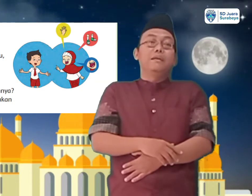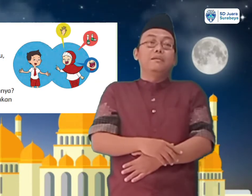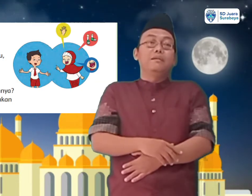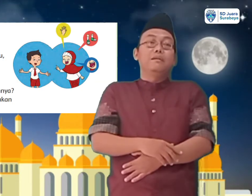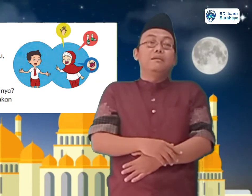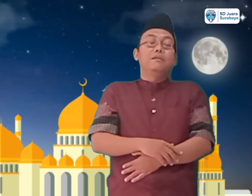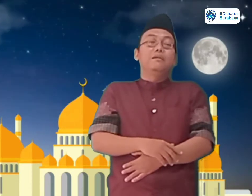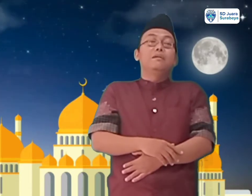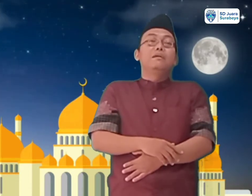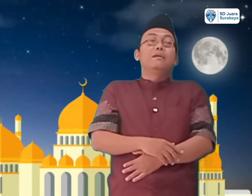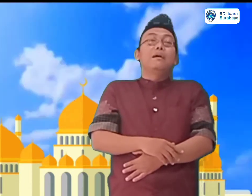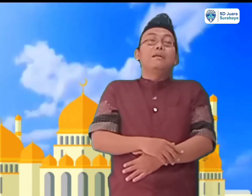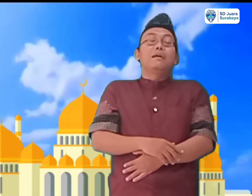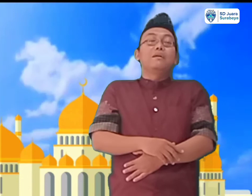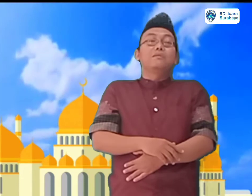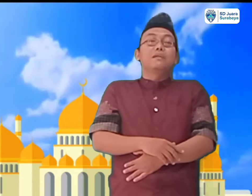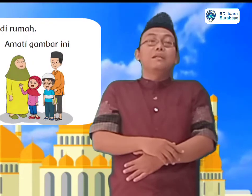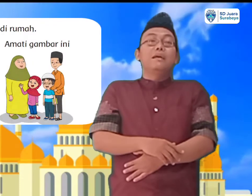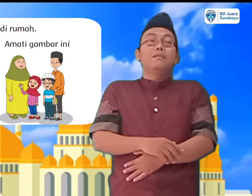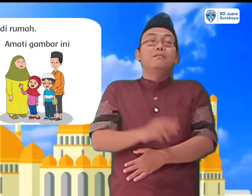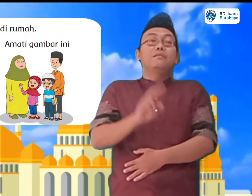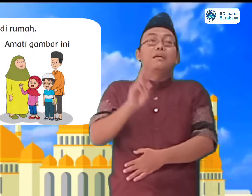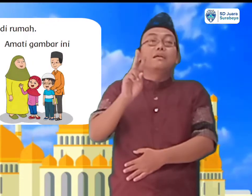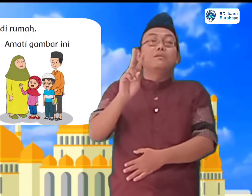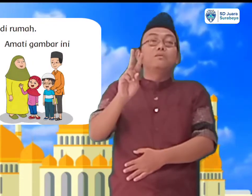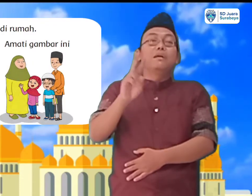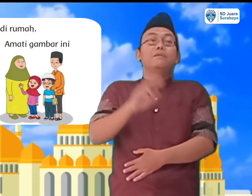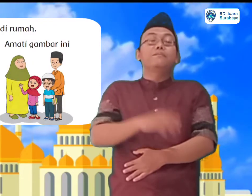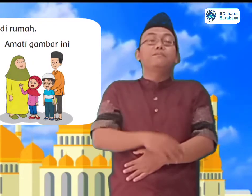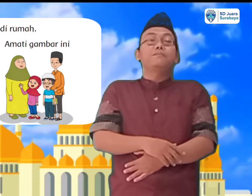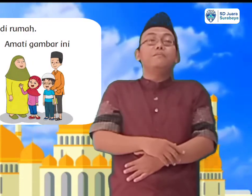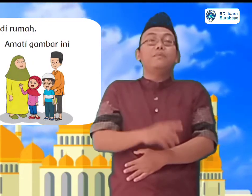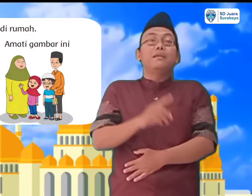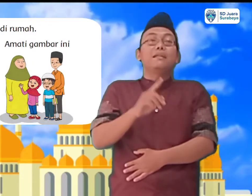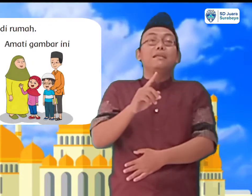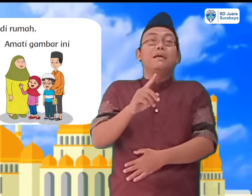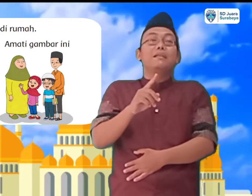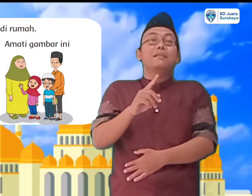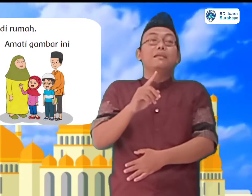Anak-anakku sekalian, yang kedua, lihat lingkungan rumah.